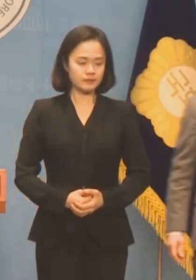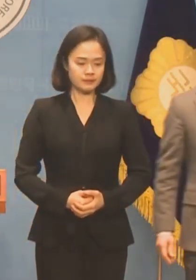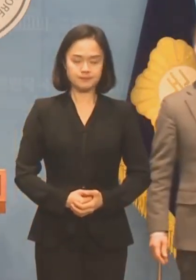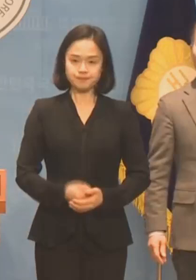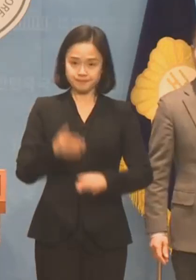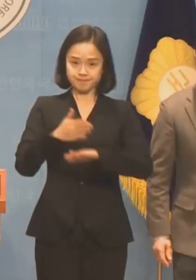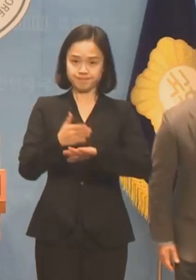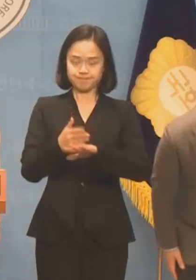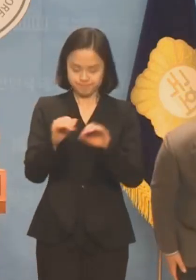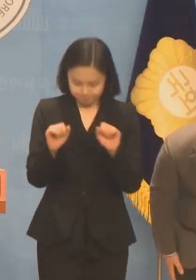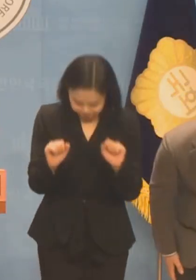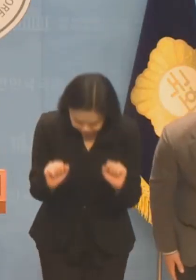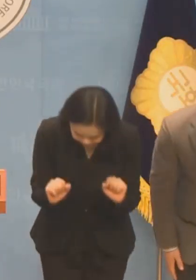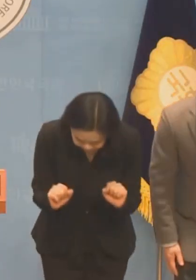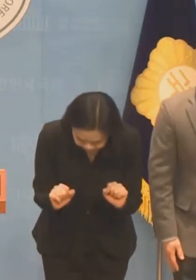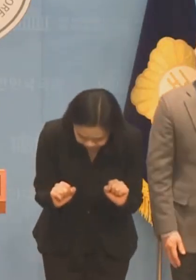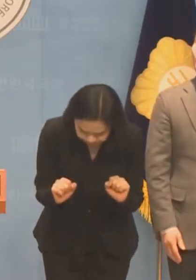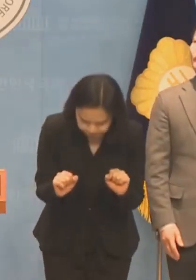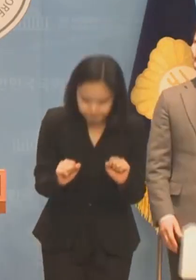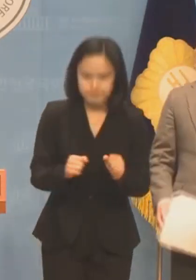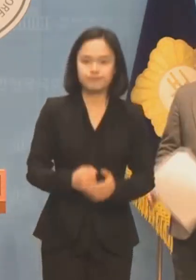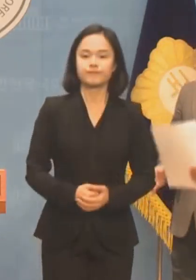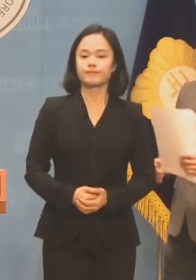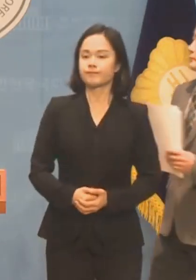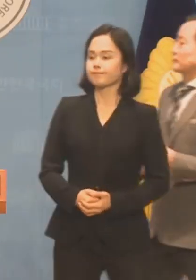네, 감사합니다.